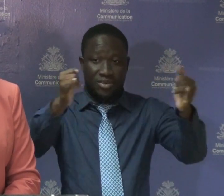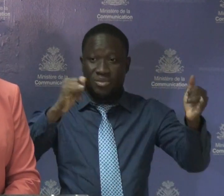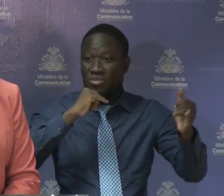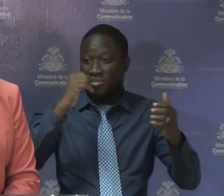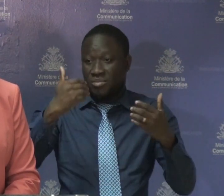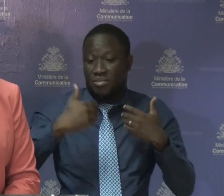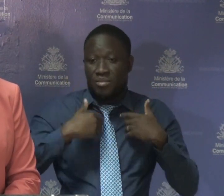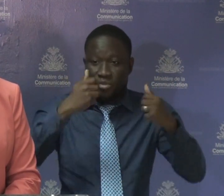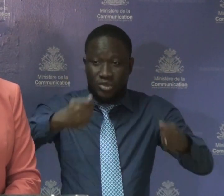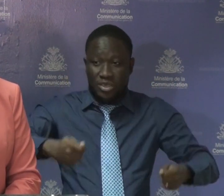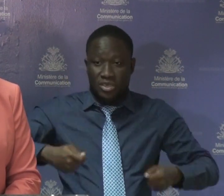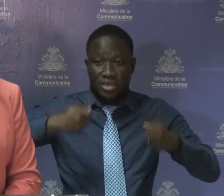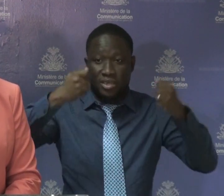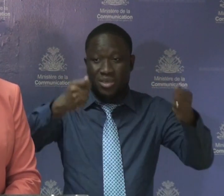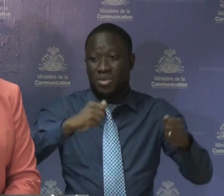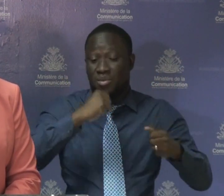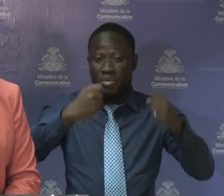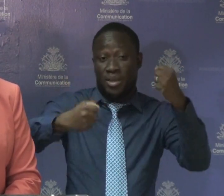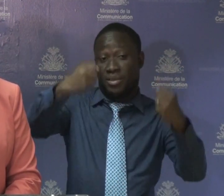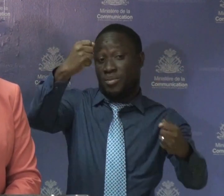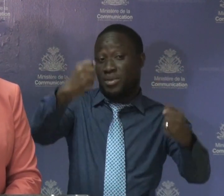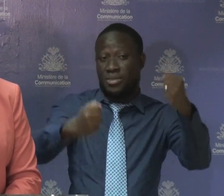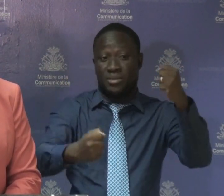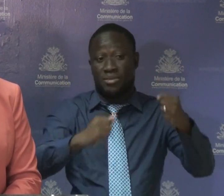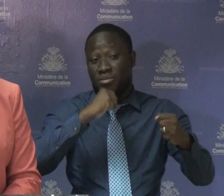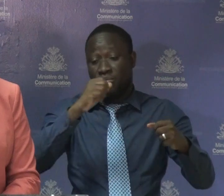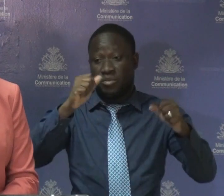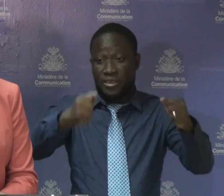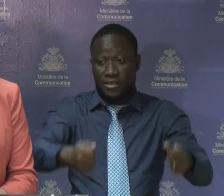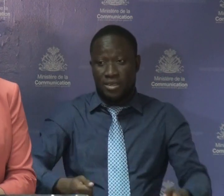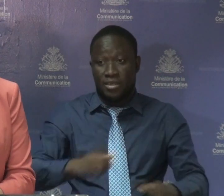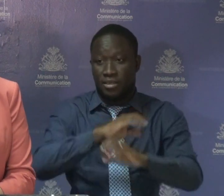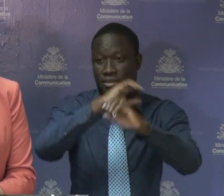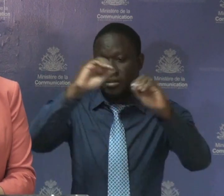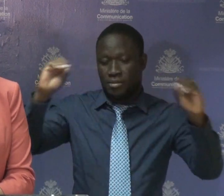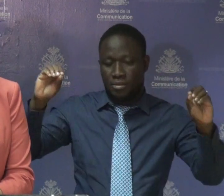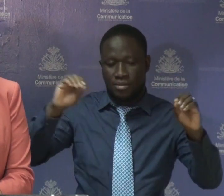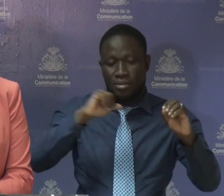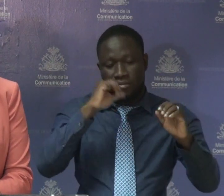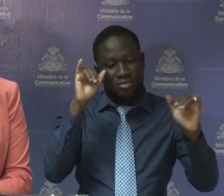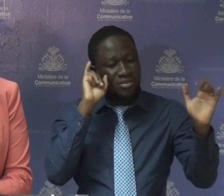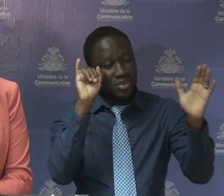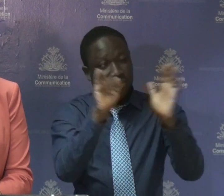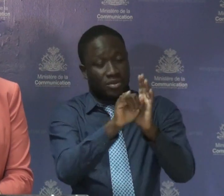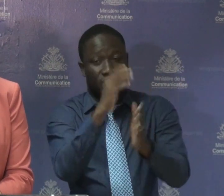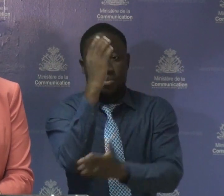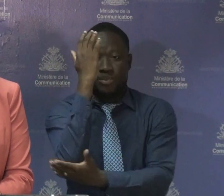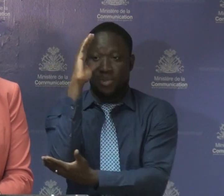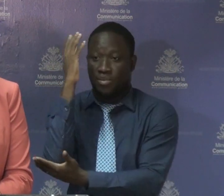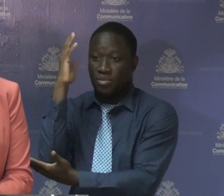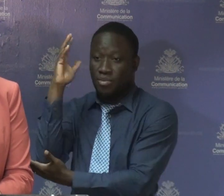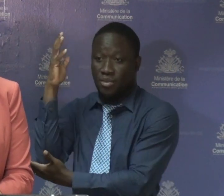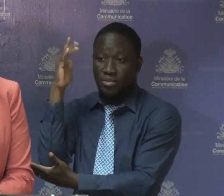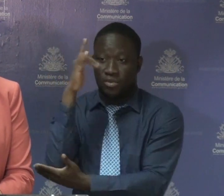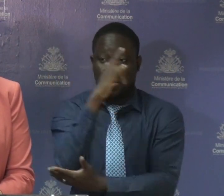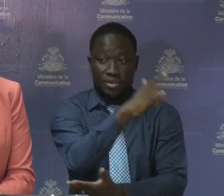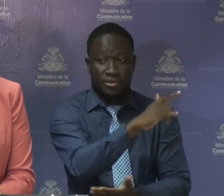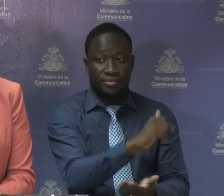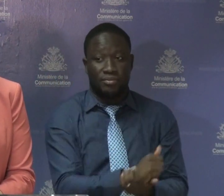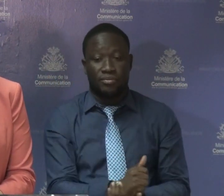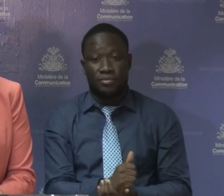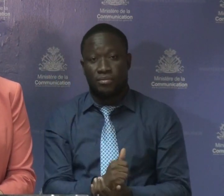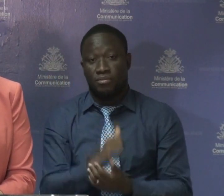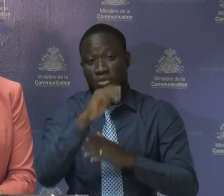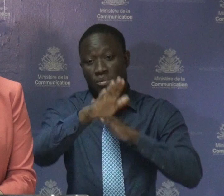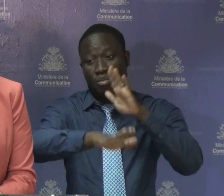gain charrette, pas gain machine, pas gain tracteur. Pas prendre portrait pied bois, touriste.